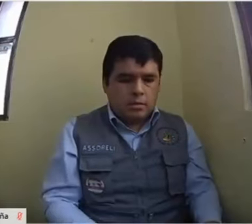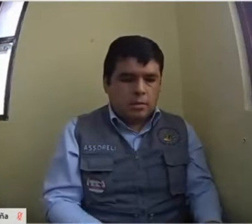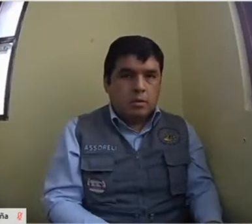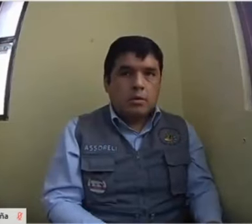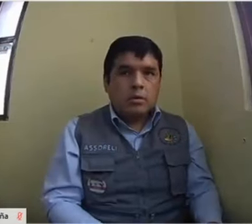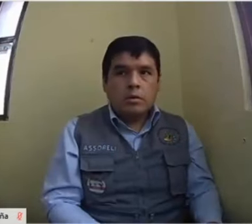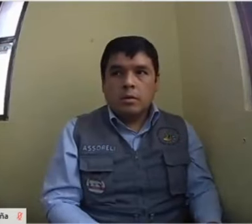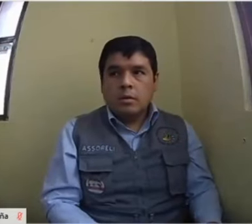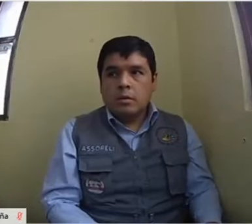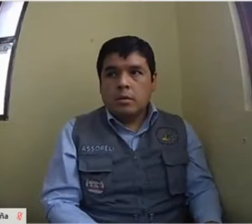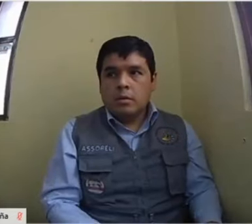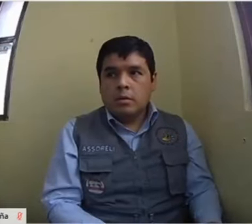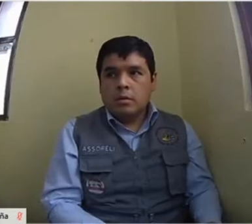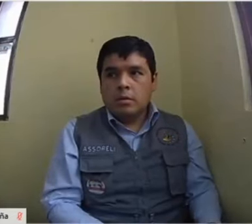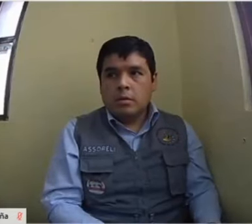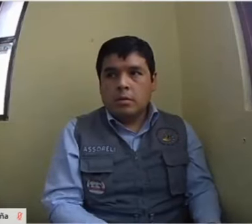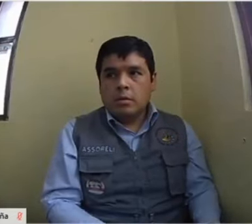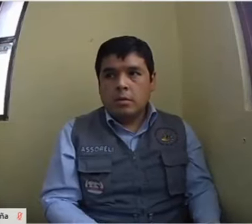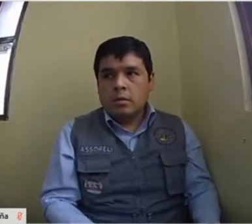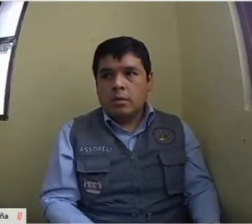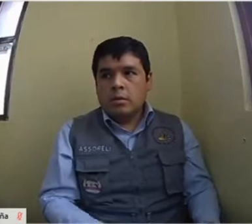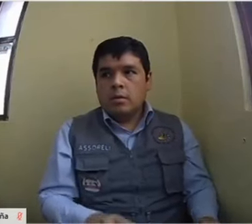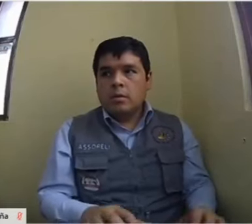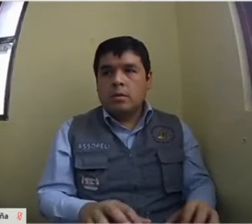es importante que aprendamos